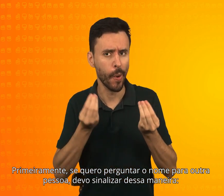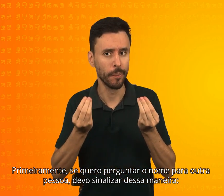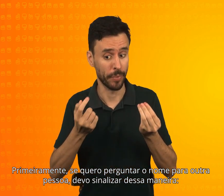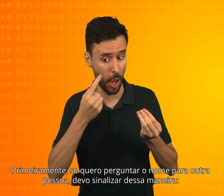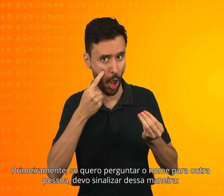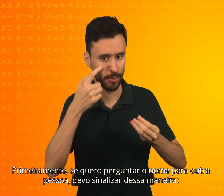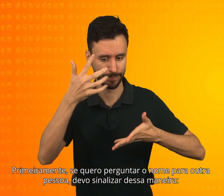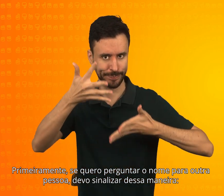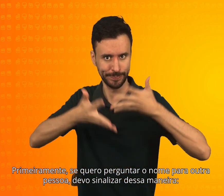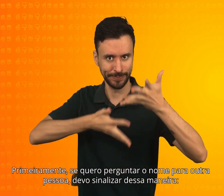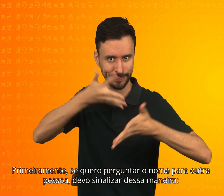desta maneira.